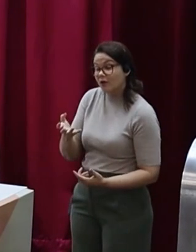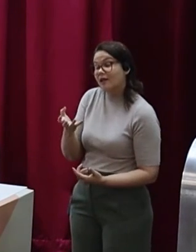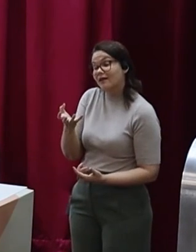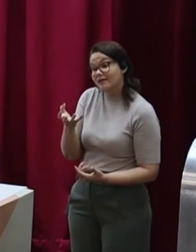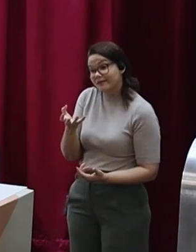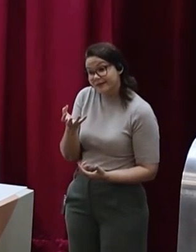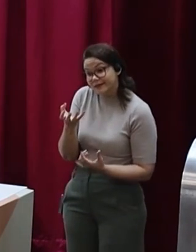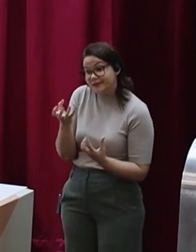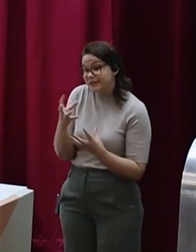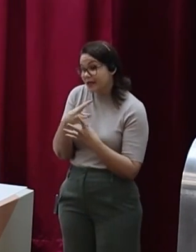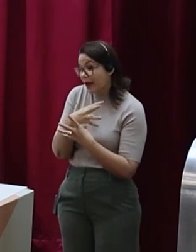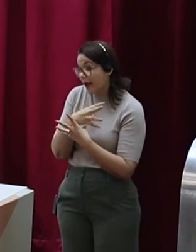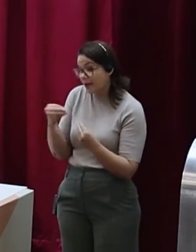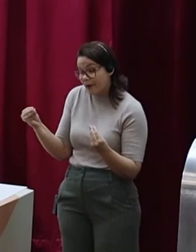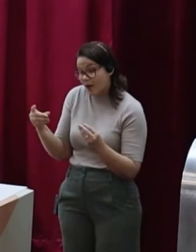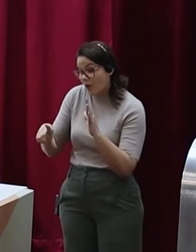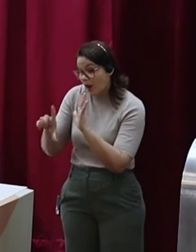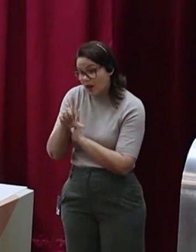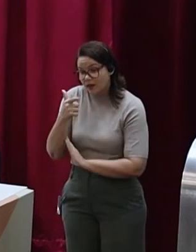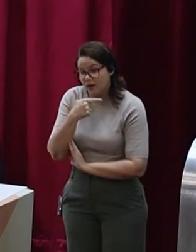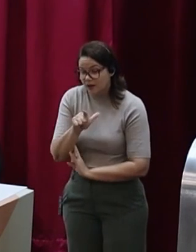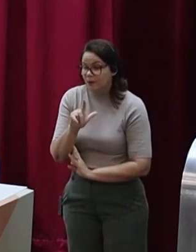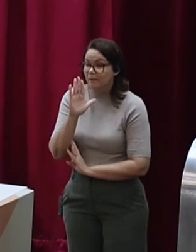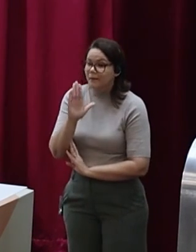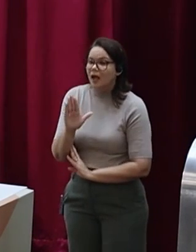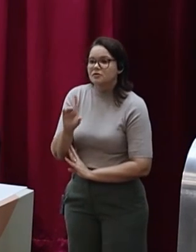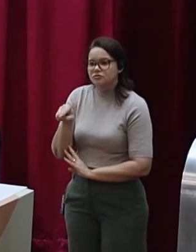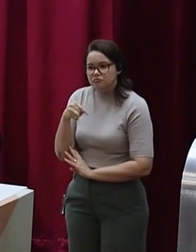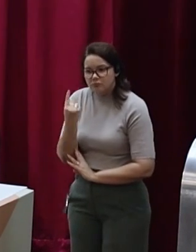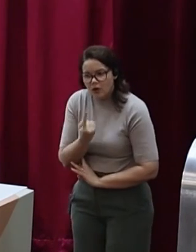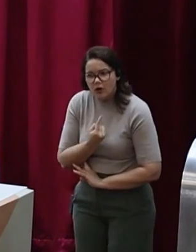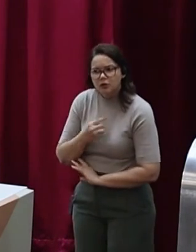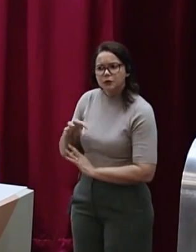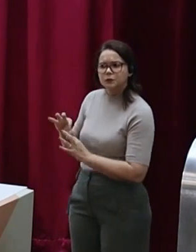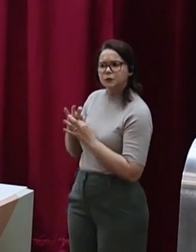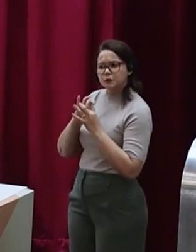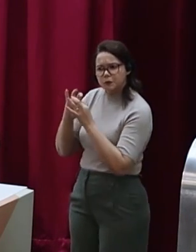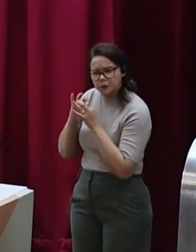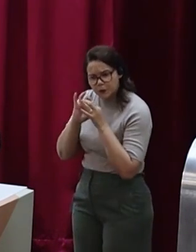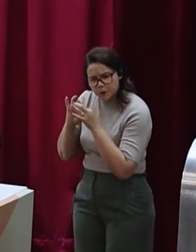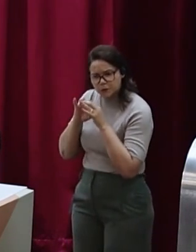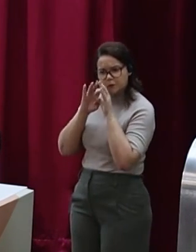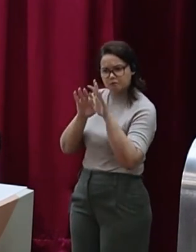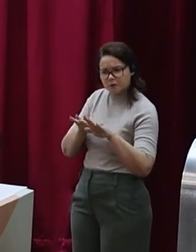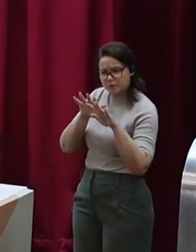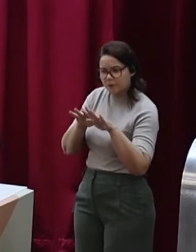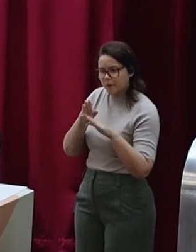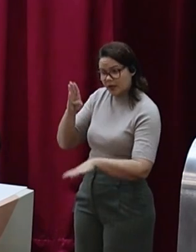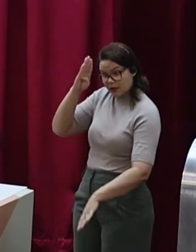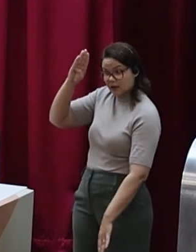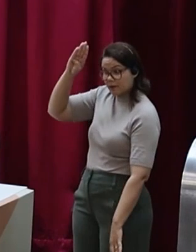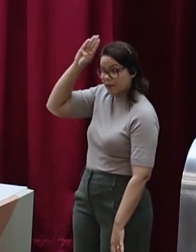nos movilizamos desde la Academia de la Lengua Guaraní, el Instituto primero, después de la Academia, y paramos